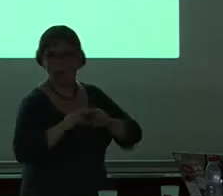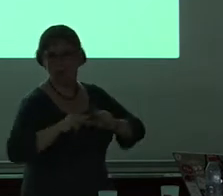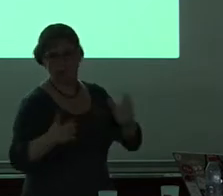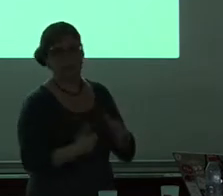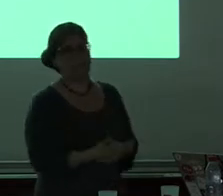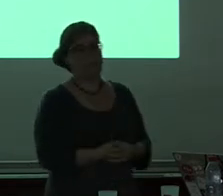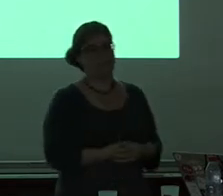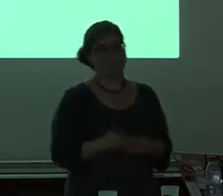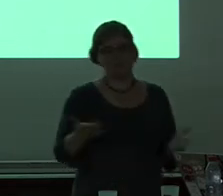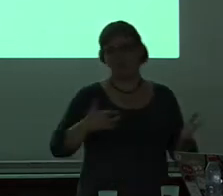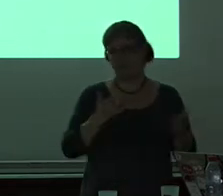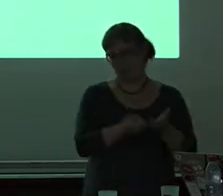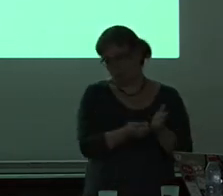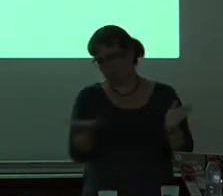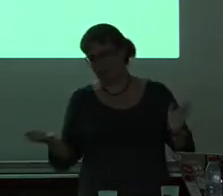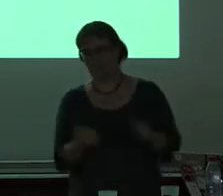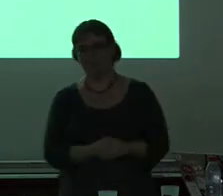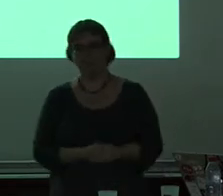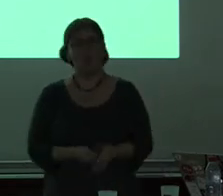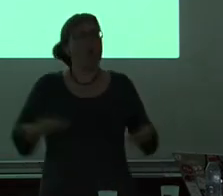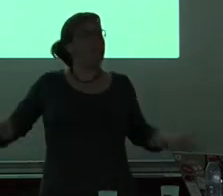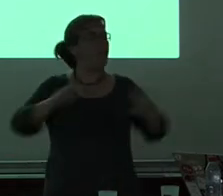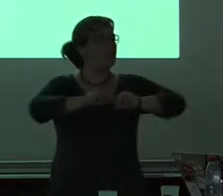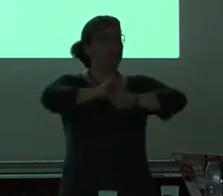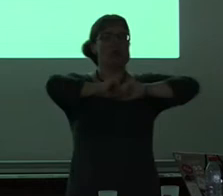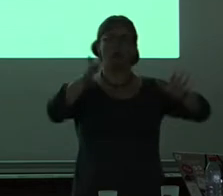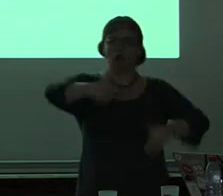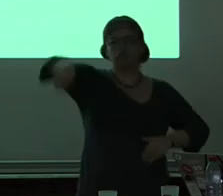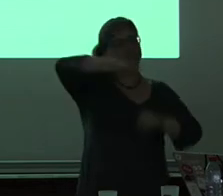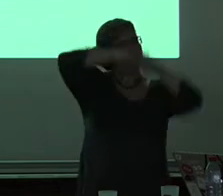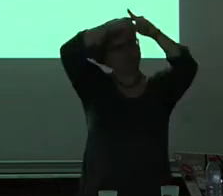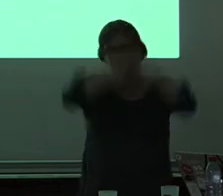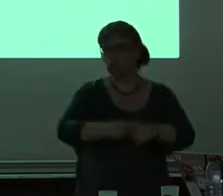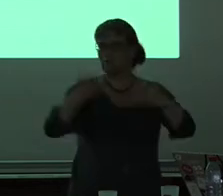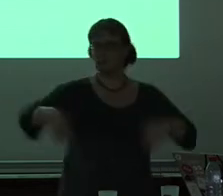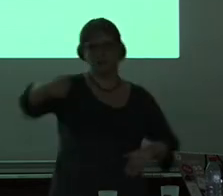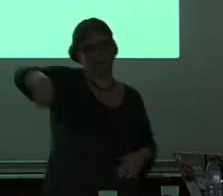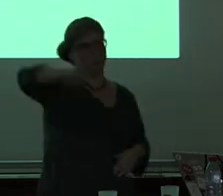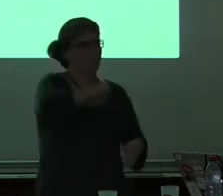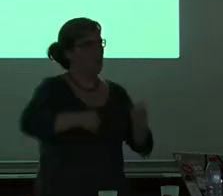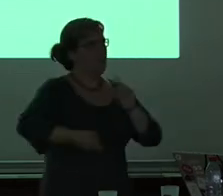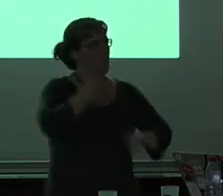Alors, maintenant je pense que je vous ai convaincu qu'il fallait que vous partagiez vos connaissances.